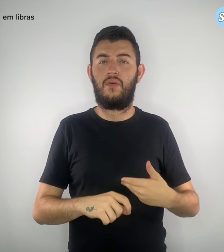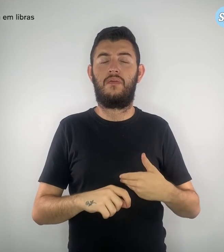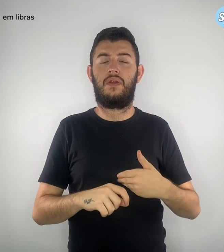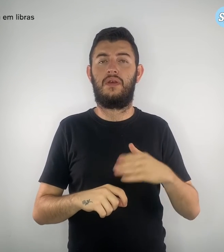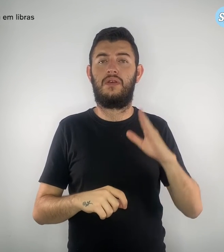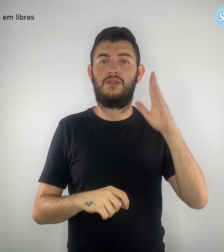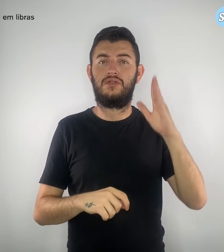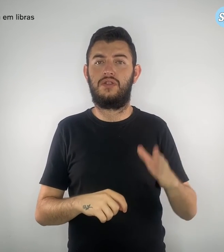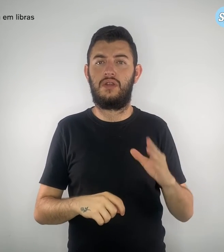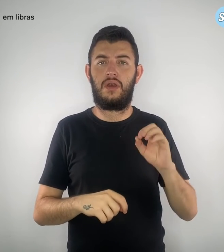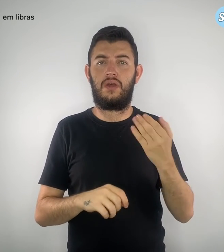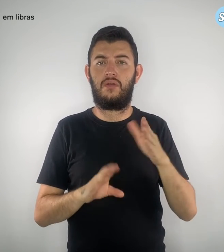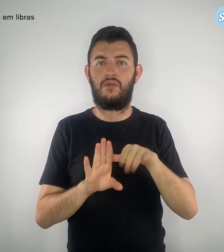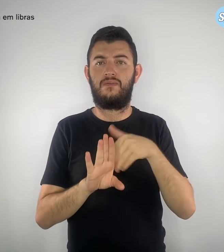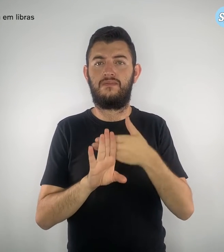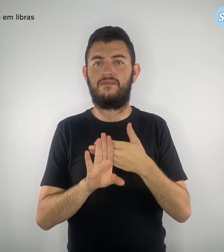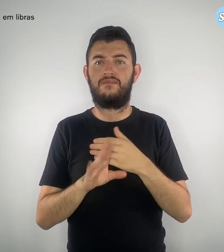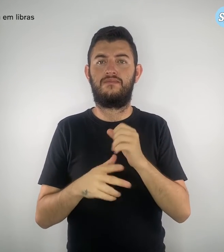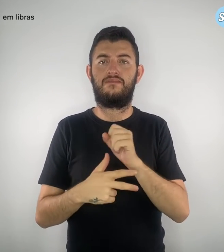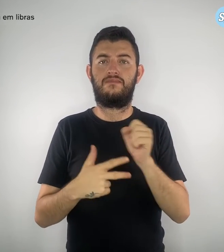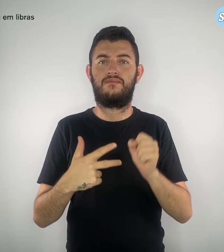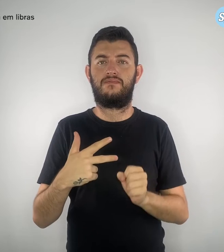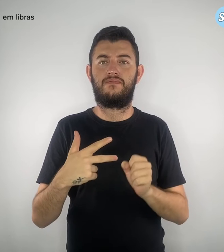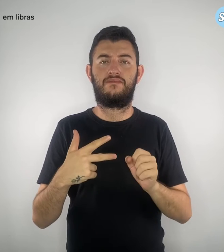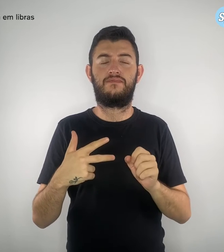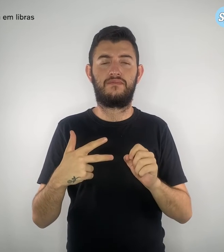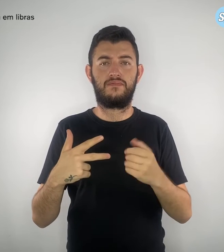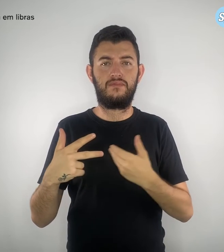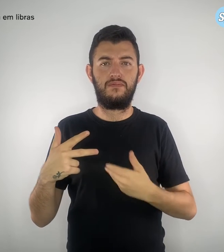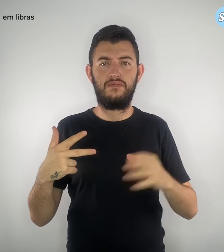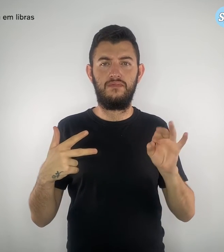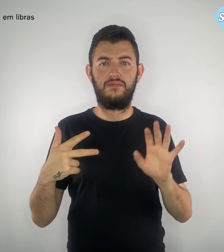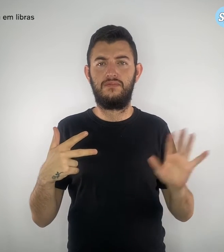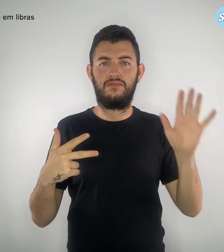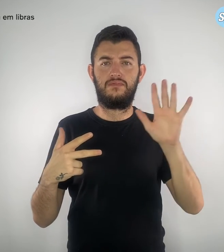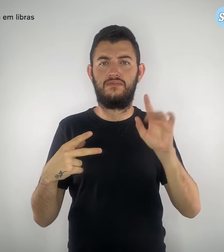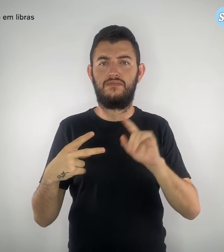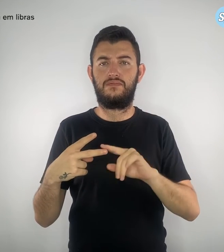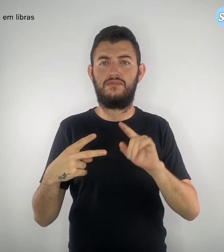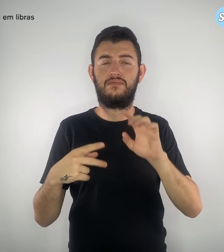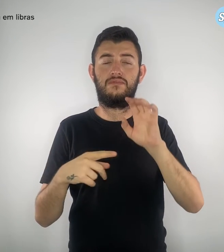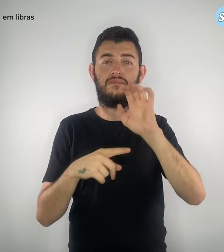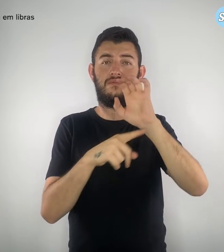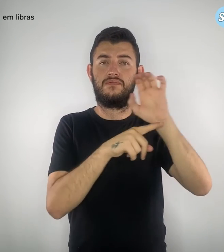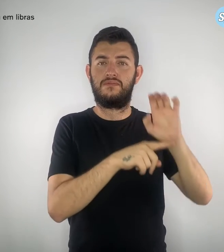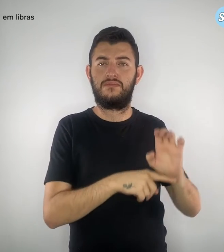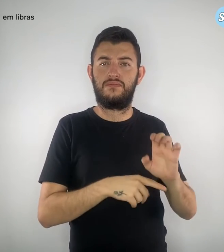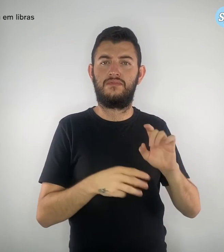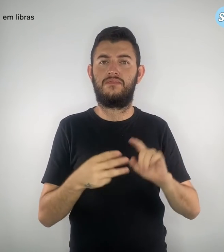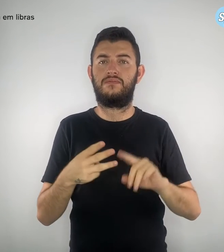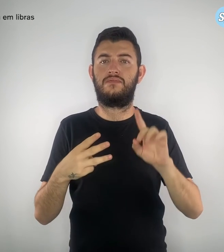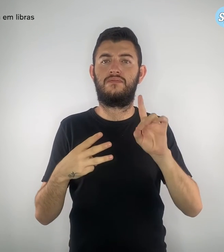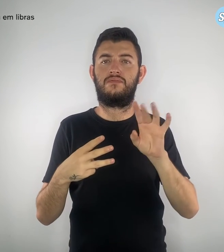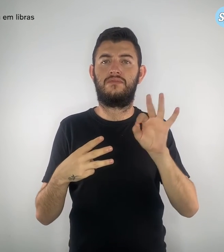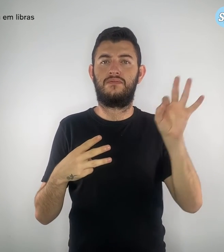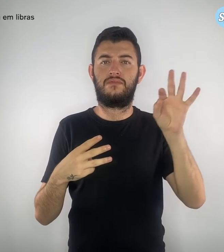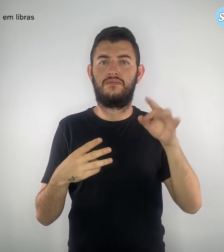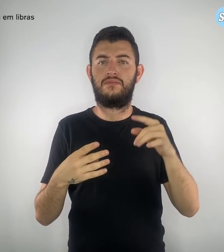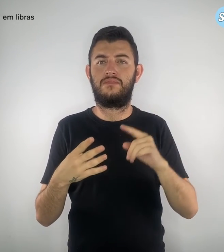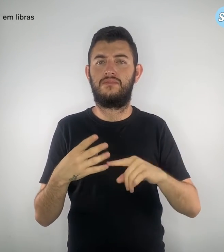dos poderes da União, dos estados, do Distrito Federal e dos municípios e determina que